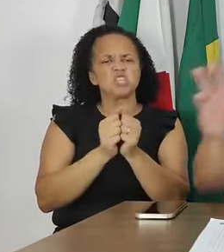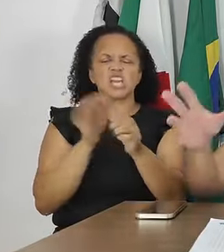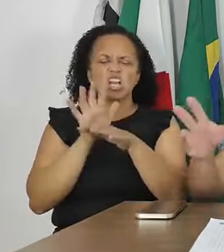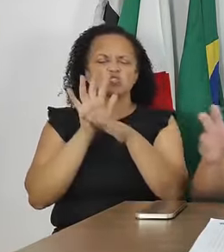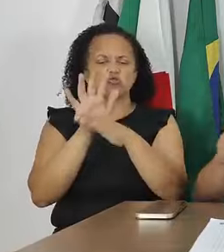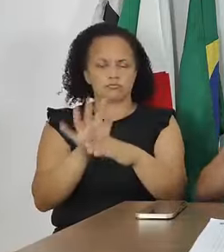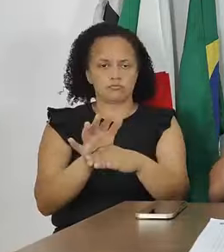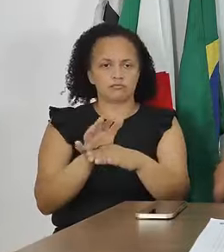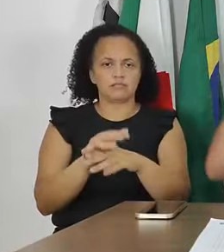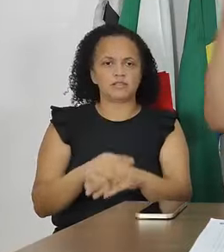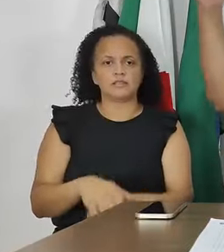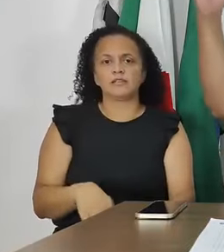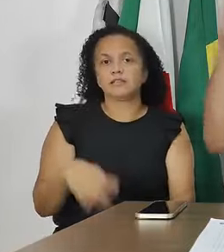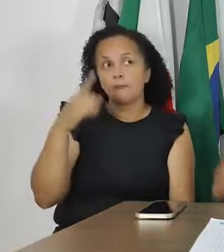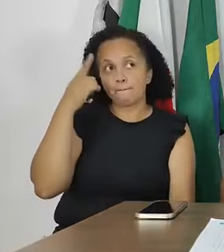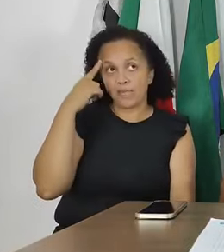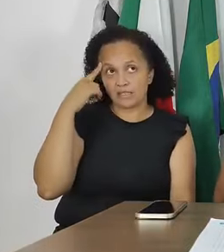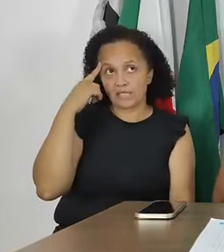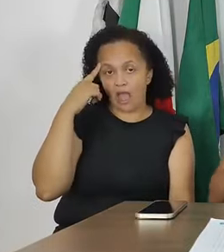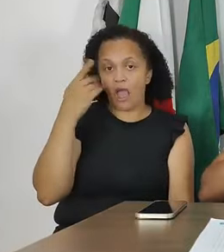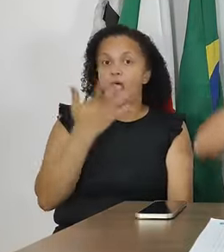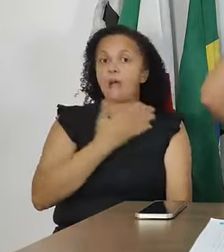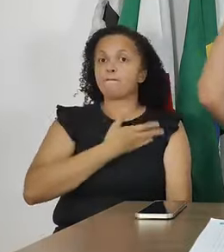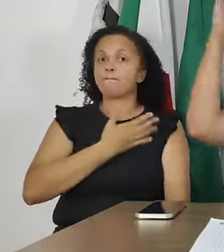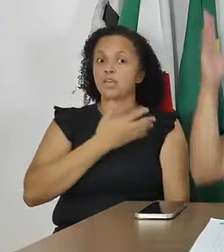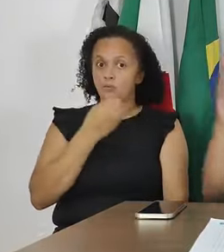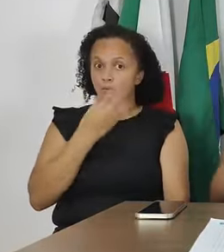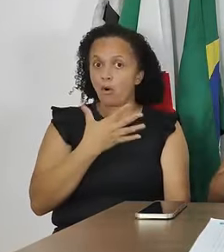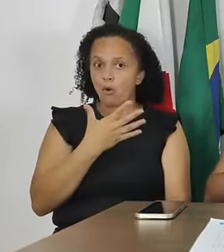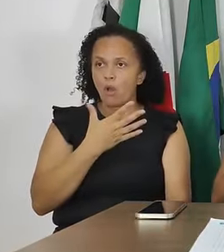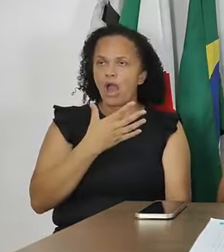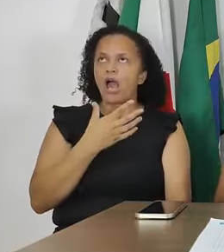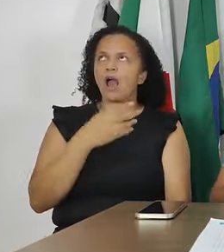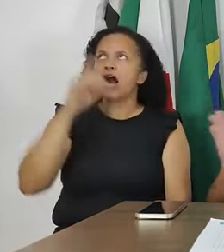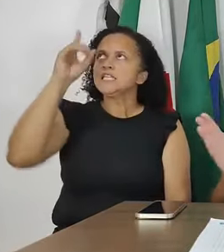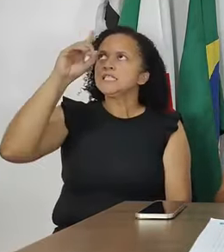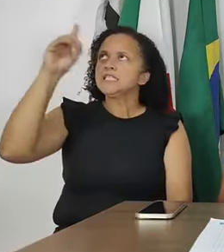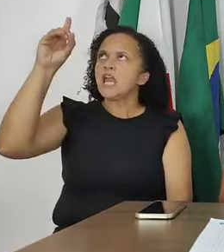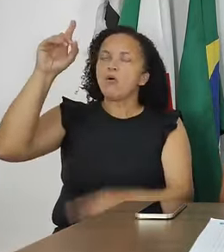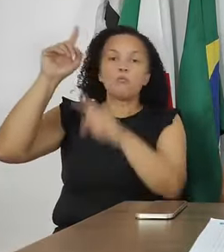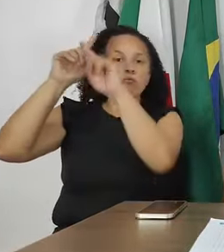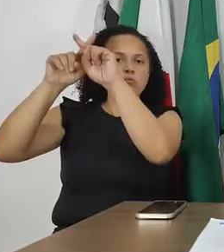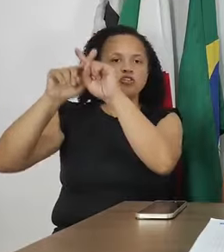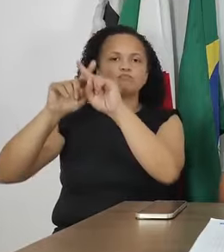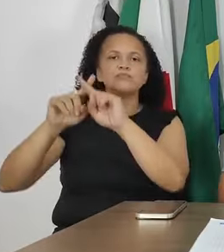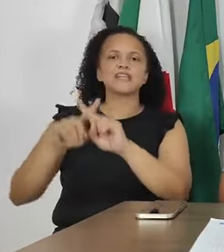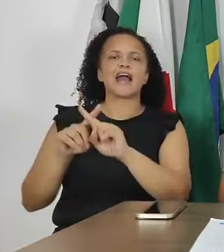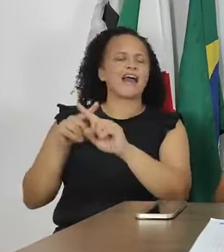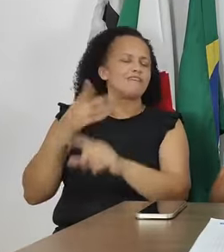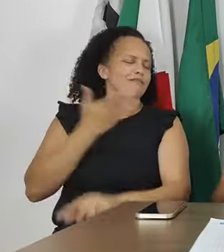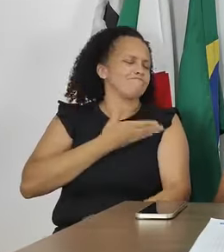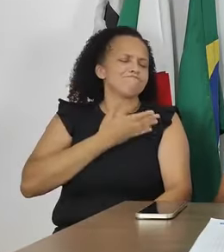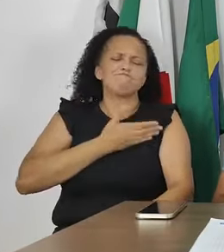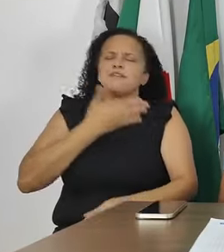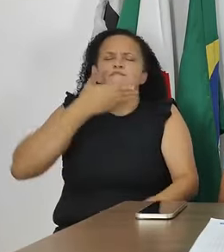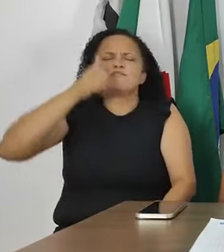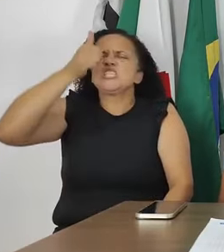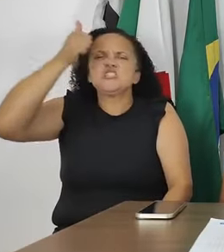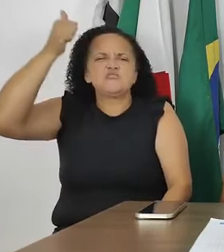esse amigo que você tem, multiplica por 1000, por 1 milhão, esse é um amigo aqui que está 24